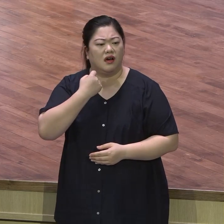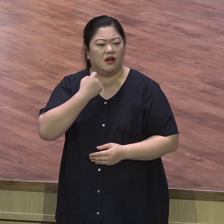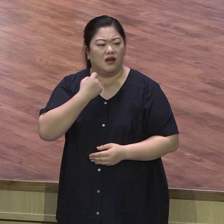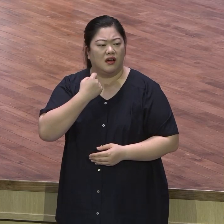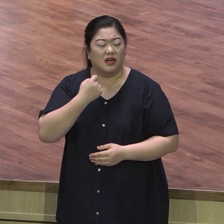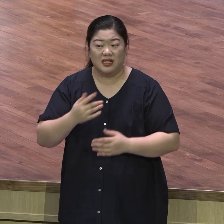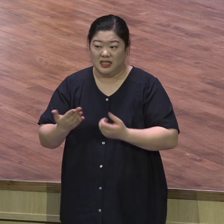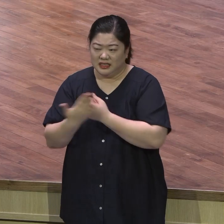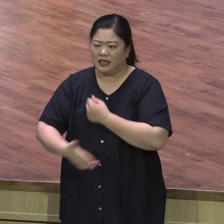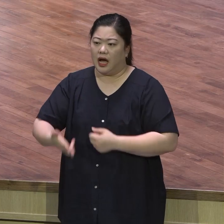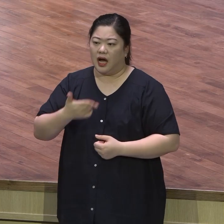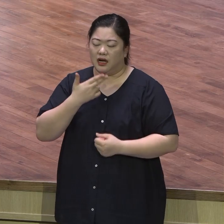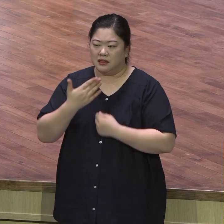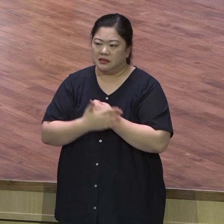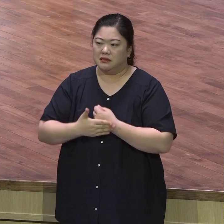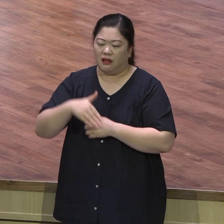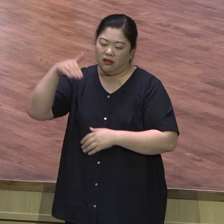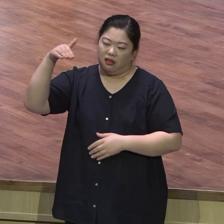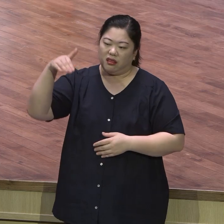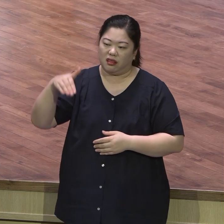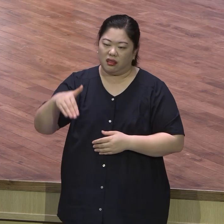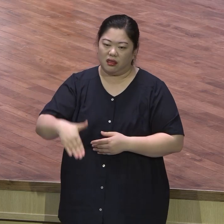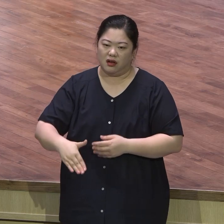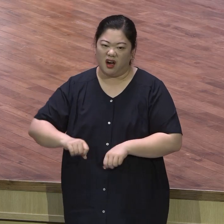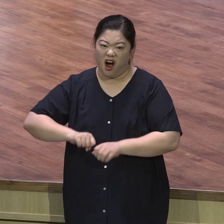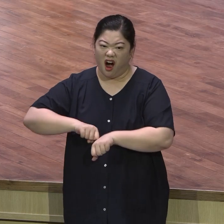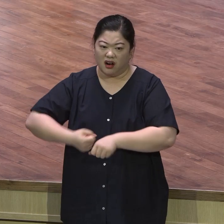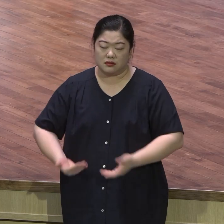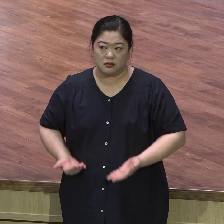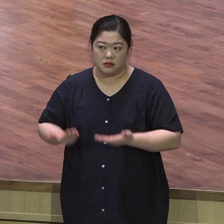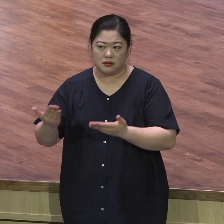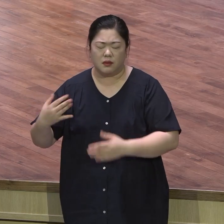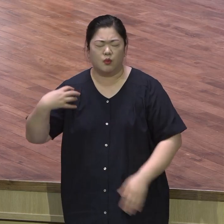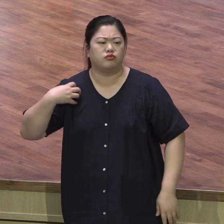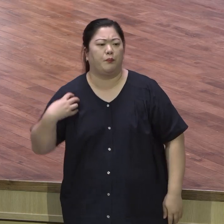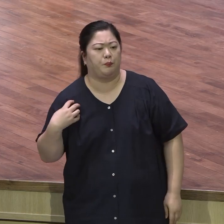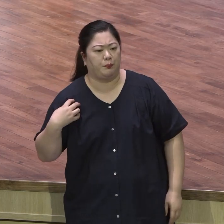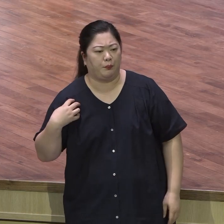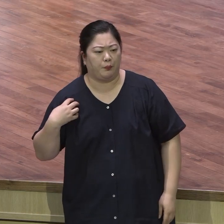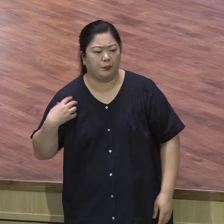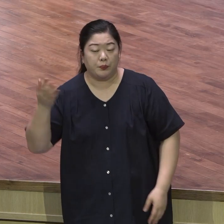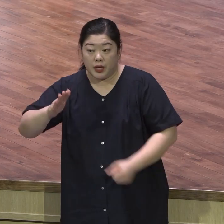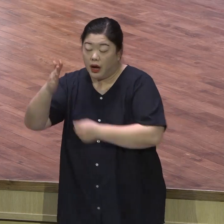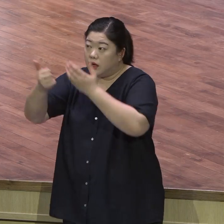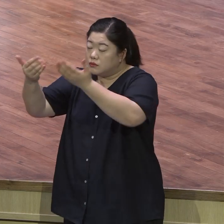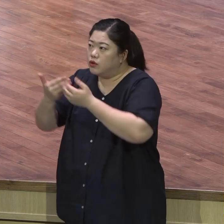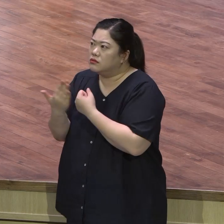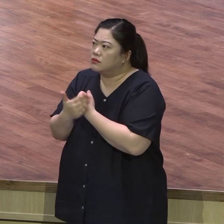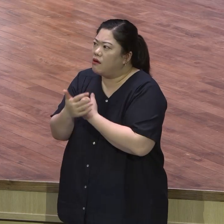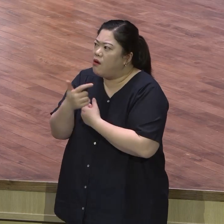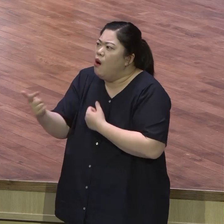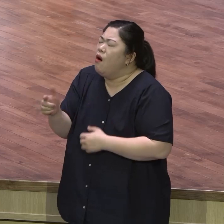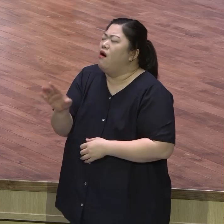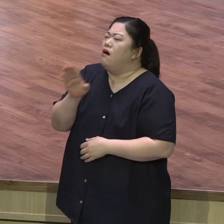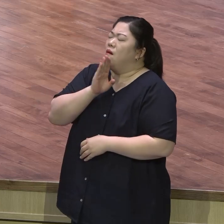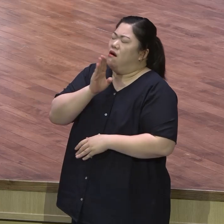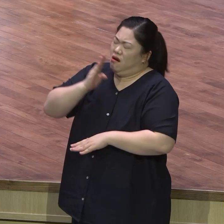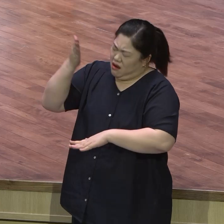시험들지요. 억지로 하지요. 그건 하나님을 안 받는 거예요. 너무 감사해서 내 영혼이 너무